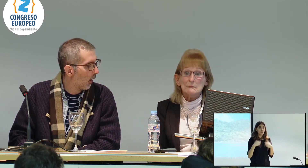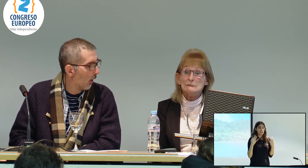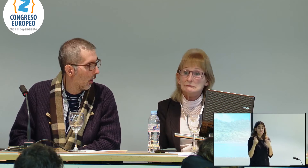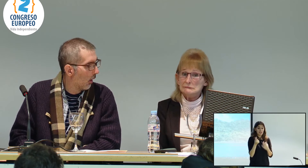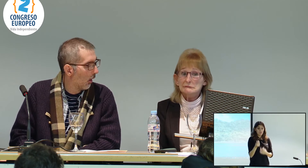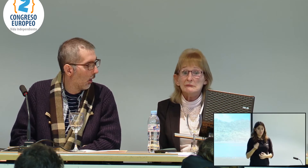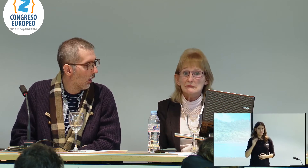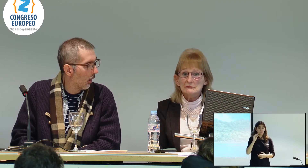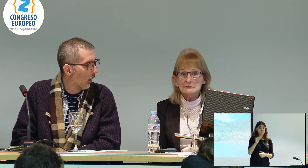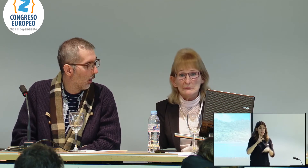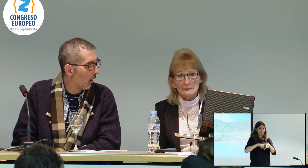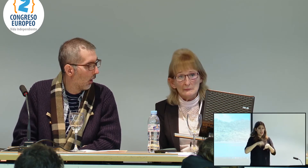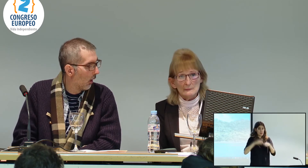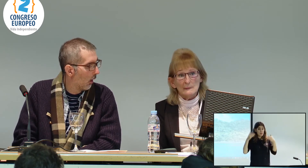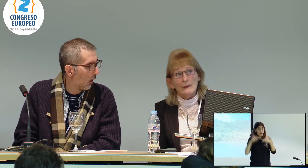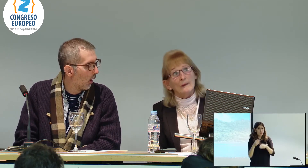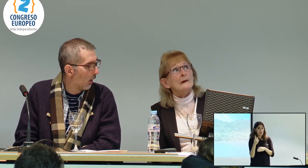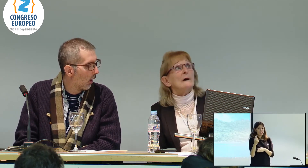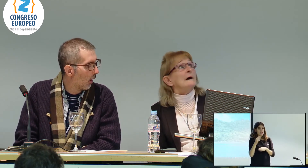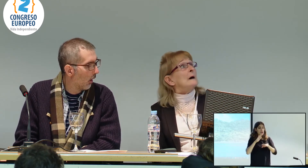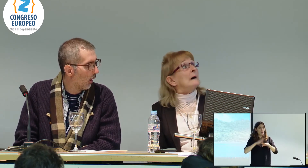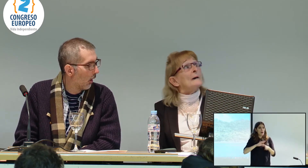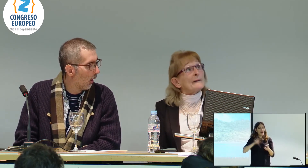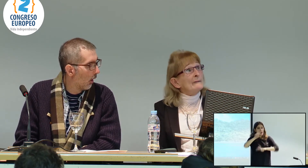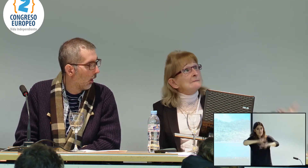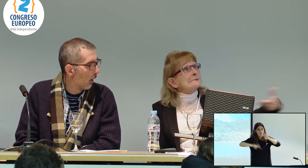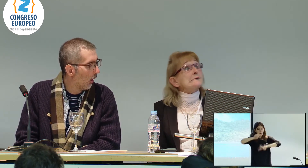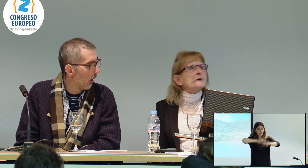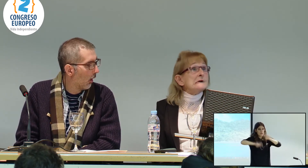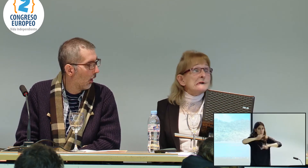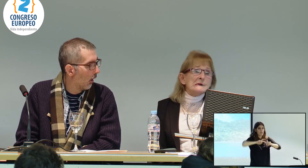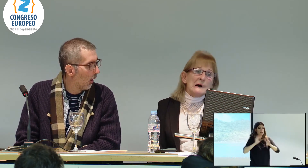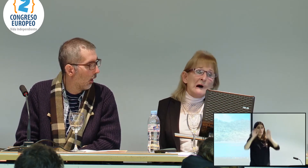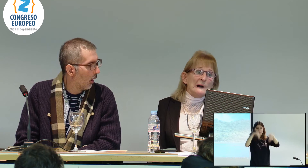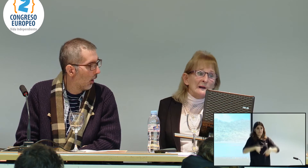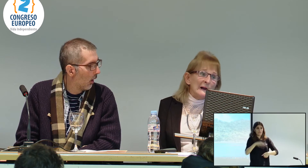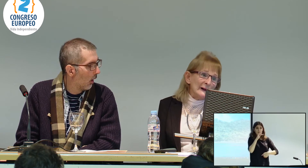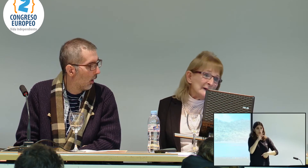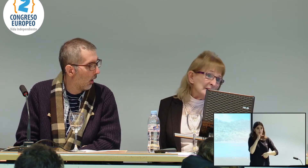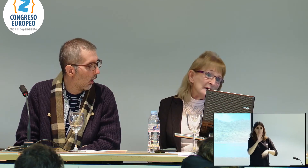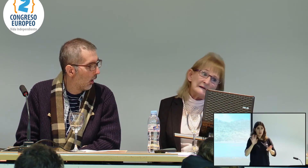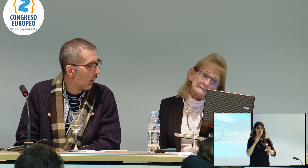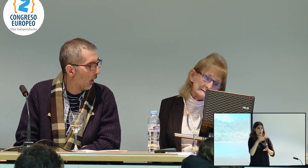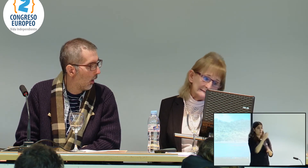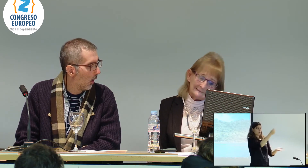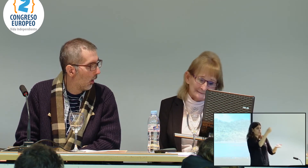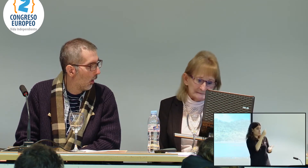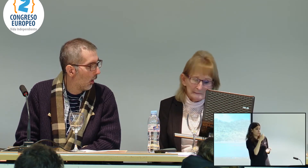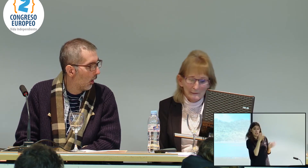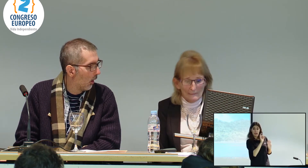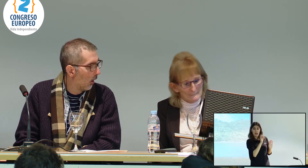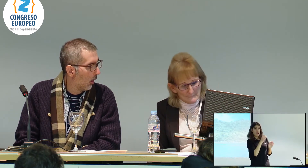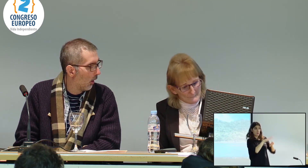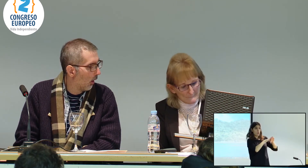invertir mucho tiempo y dinero en hacer reformas y adaptaciones que aún no concluimos, sin recibir un centavo de ayudas para